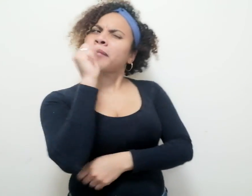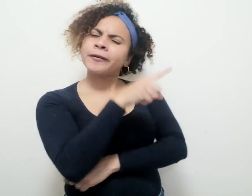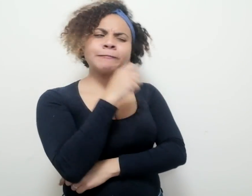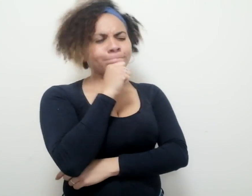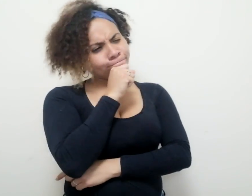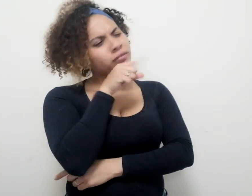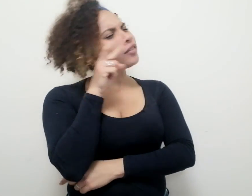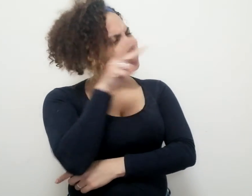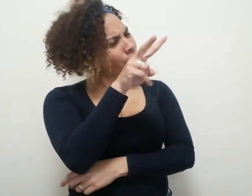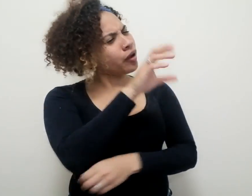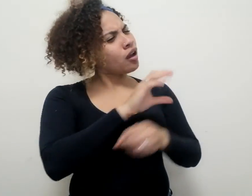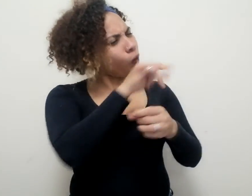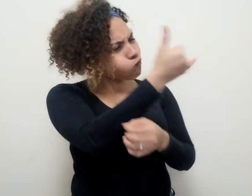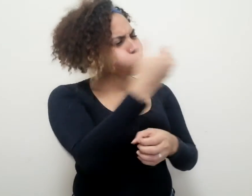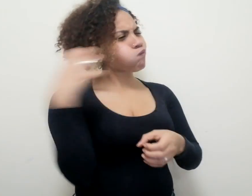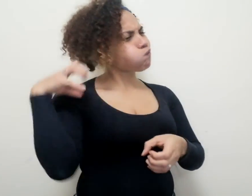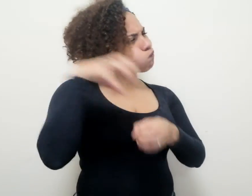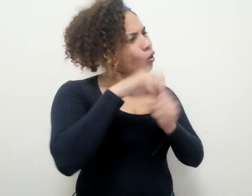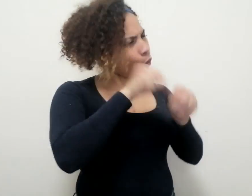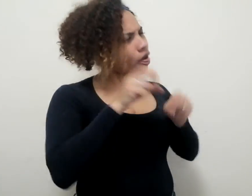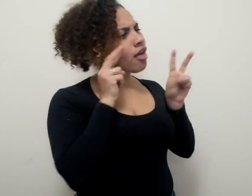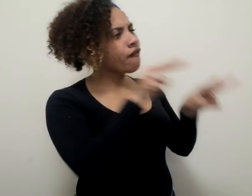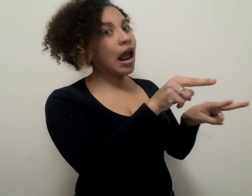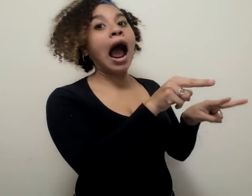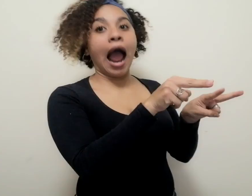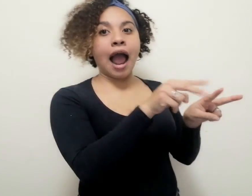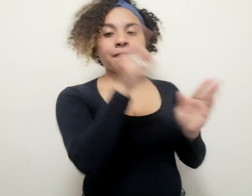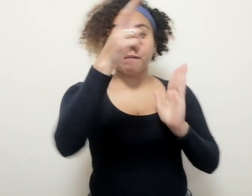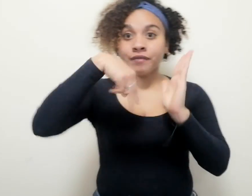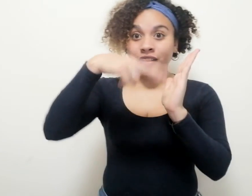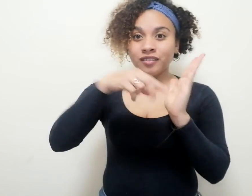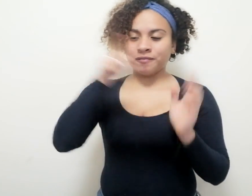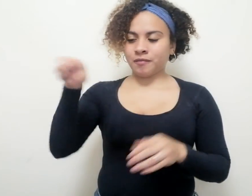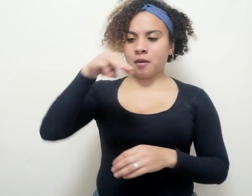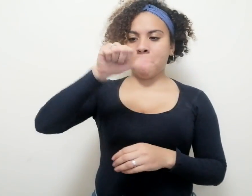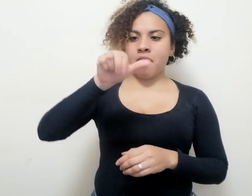ve Ciudad Bolívar. En el texto de Martín Coan,